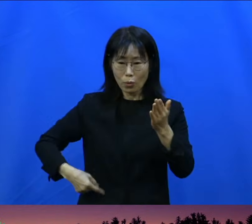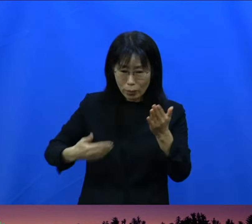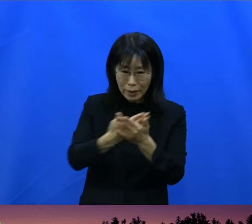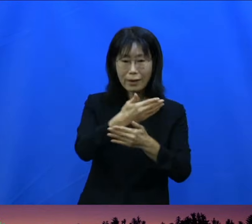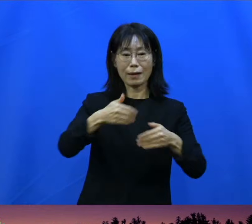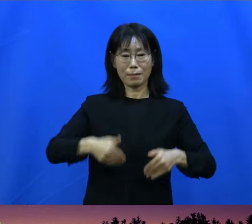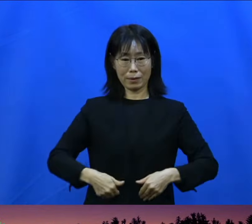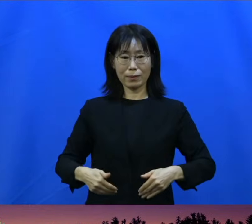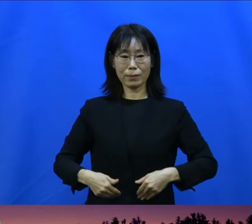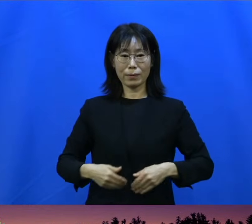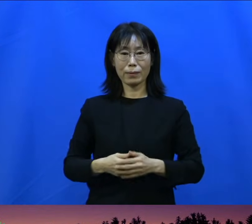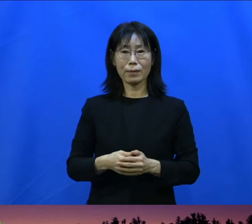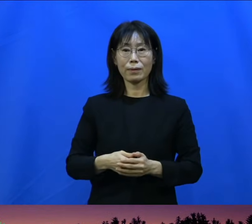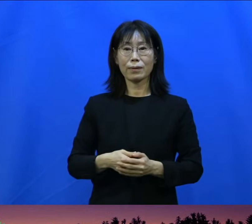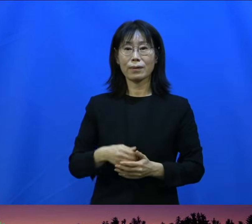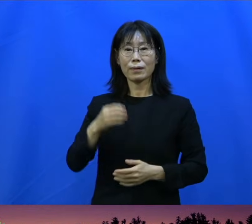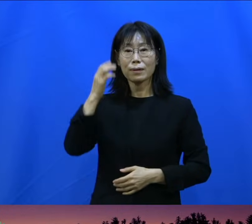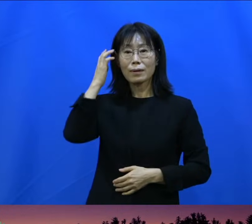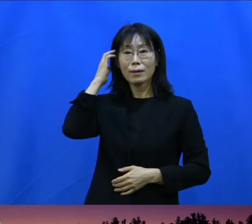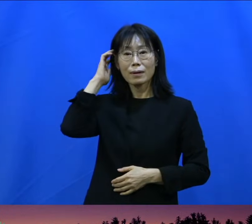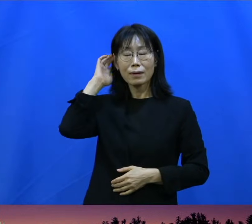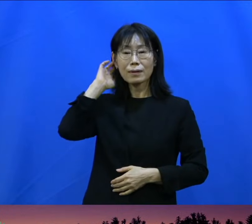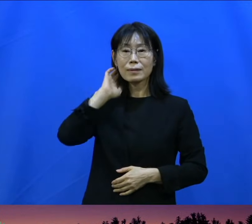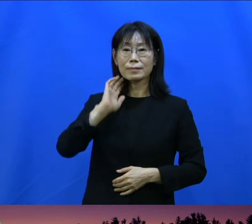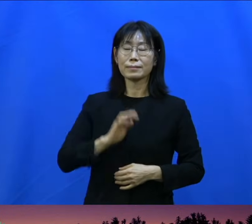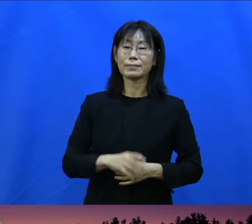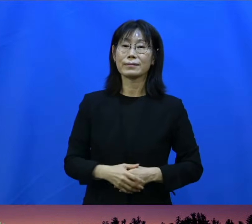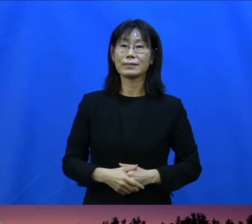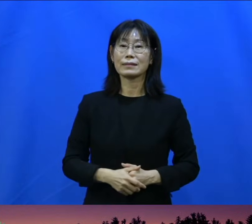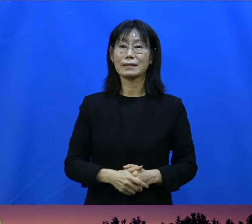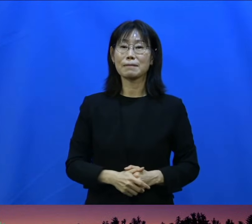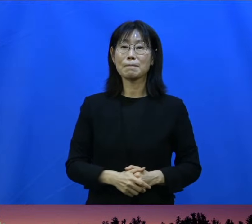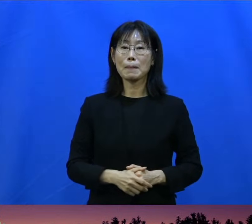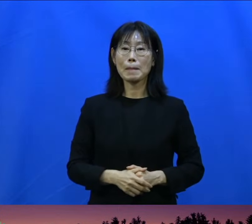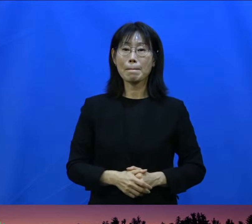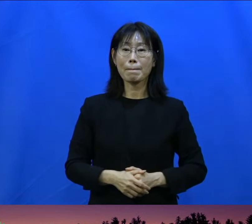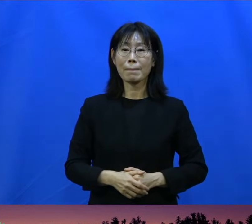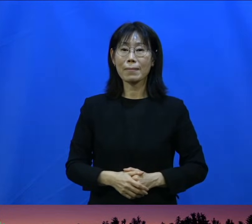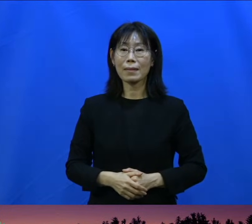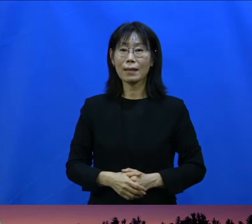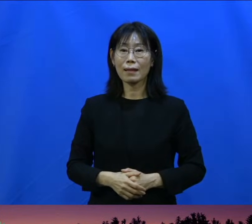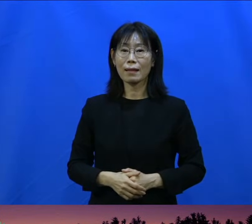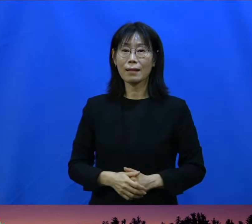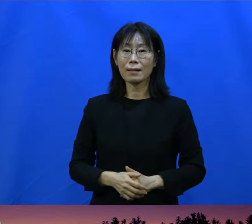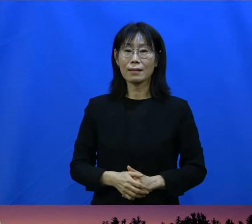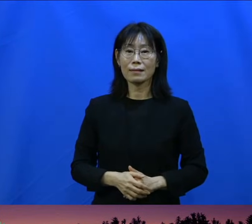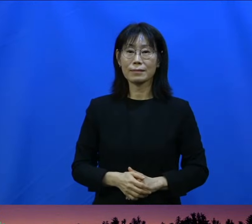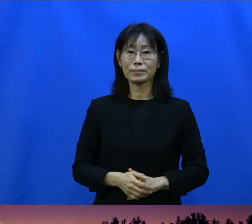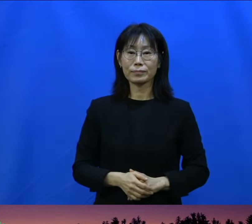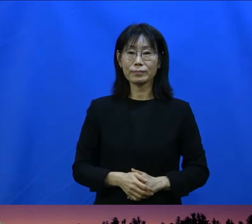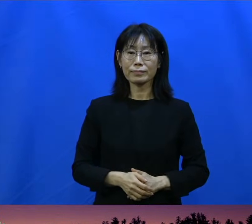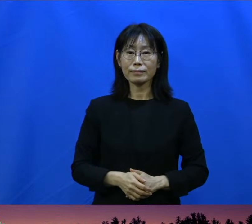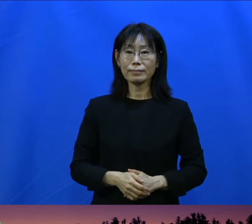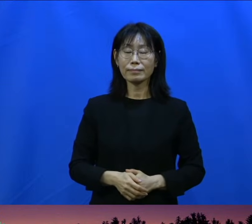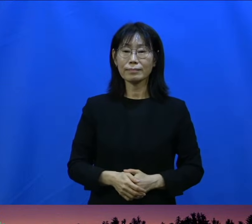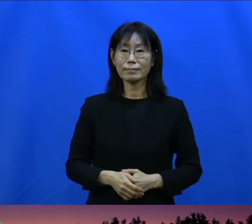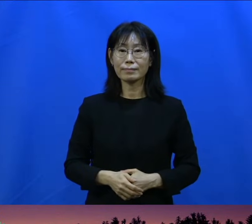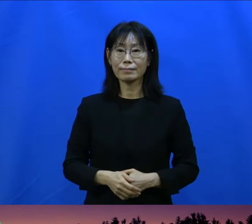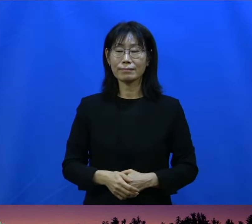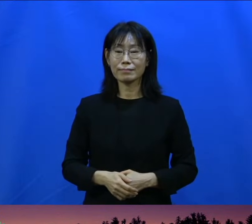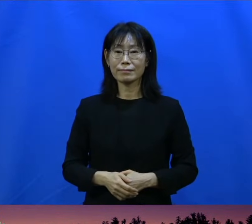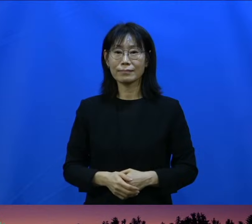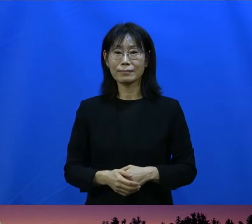뭐냐? 이제 그의 삶을 하나님께서 비로소 사용하기 시작하는